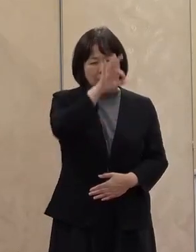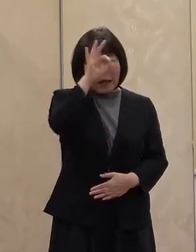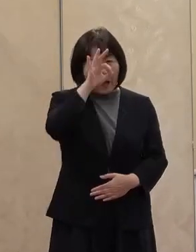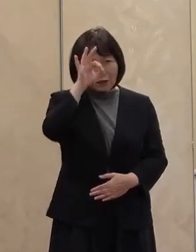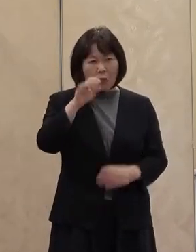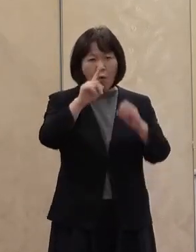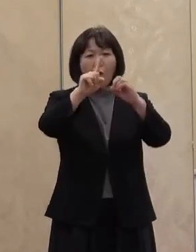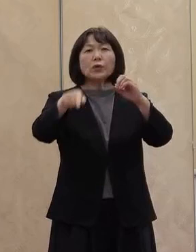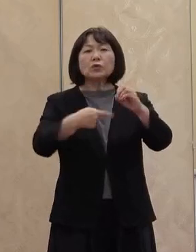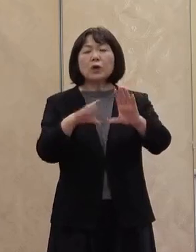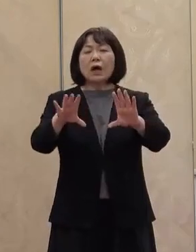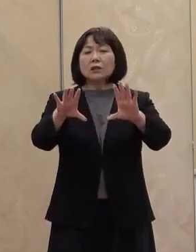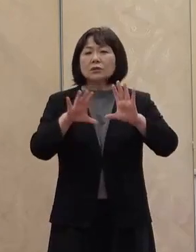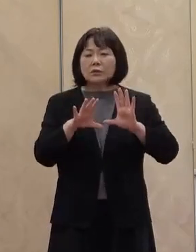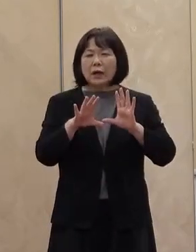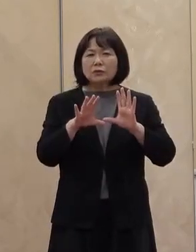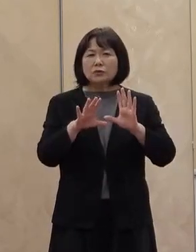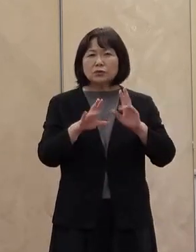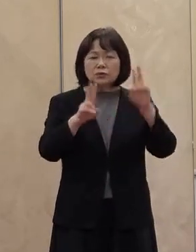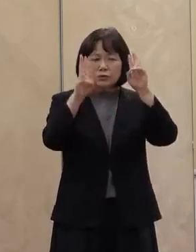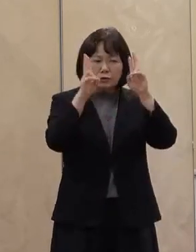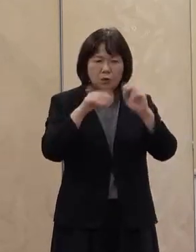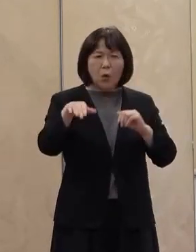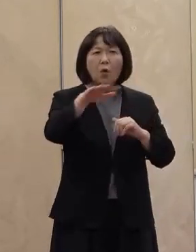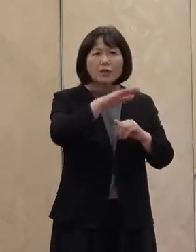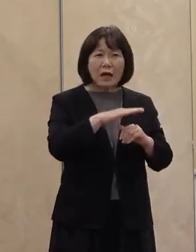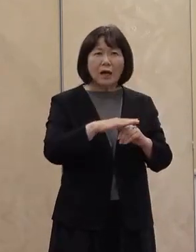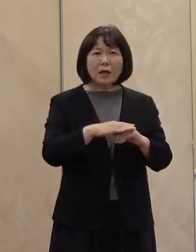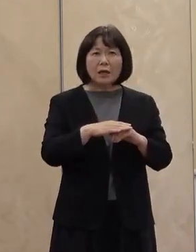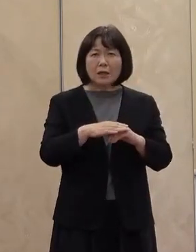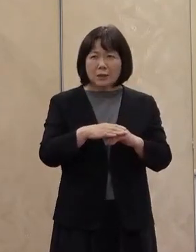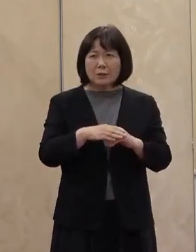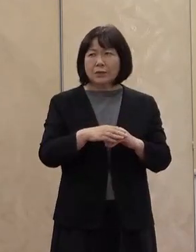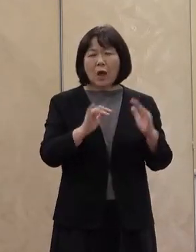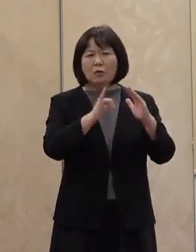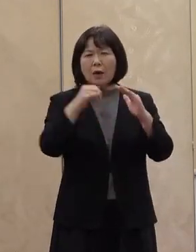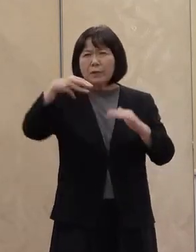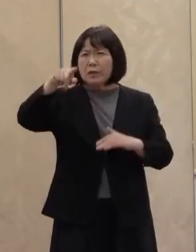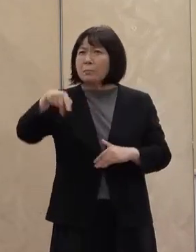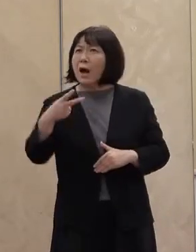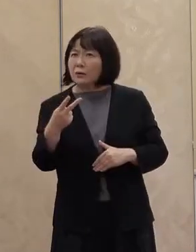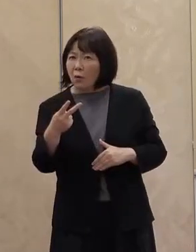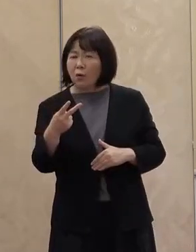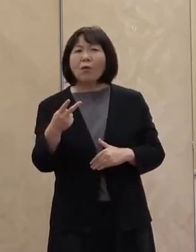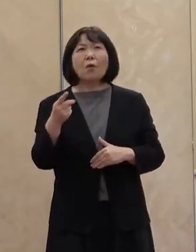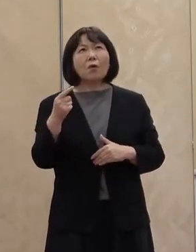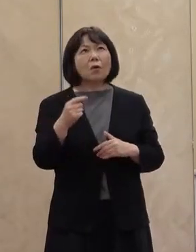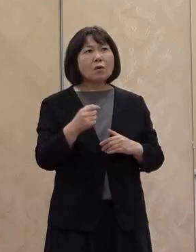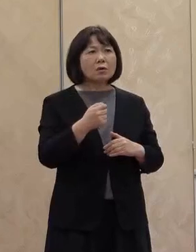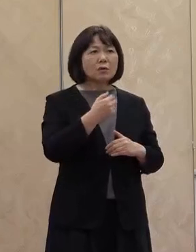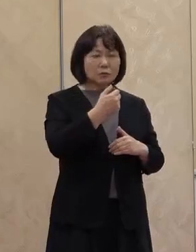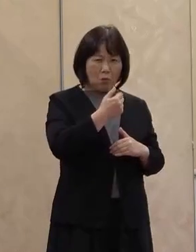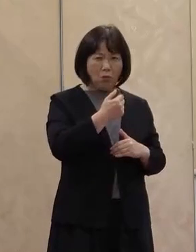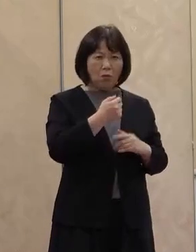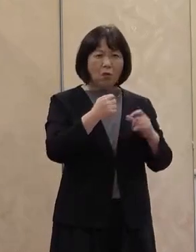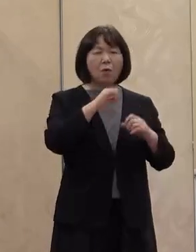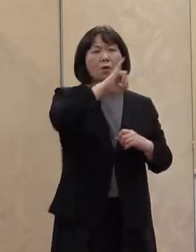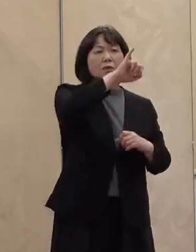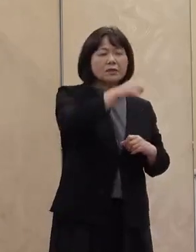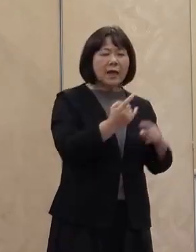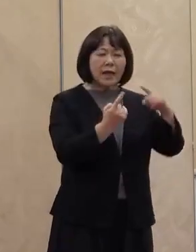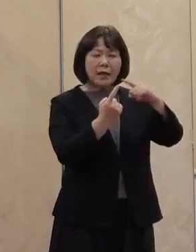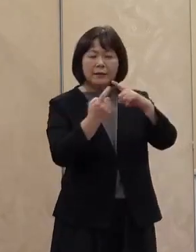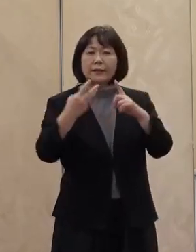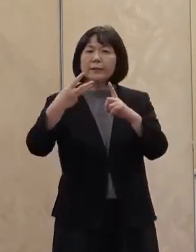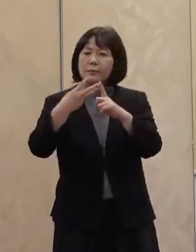託事業者だったその、ファミリーマートとかセブンイレブンとかな、ファミリーマートとあとは JTB とそういったコンソーシ